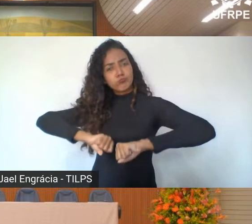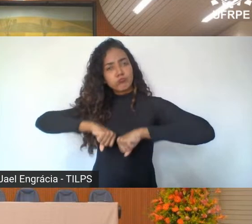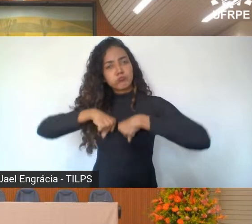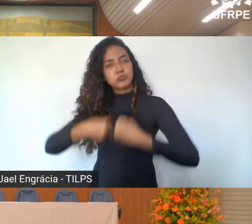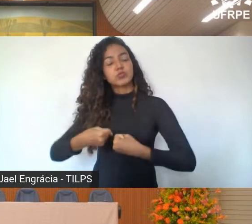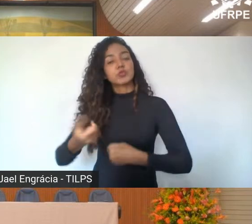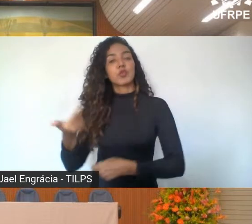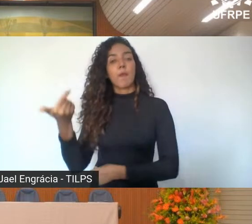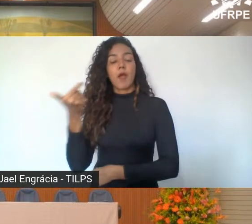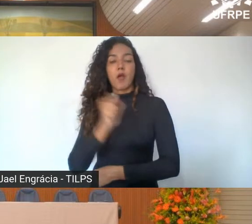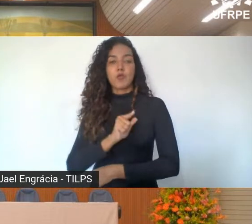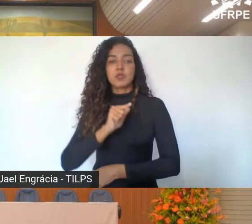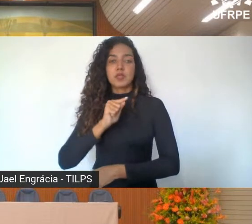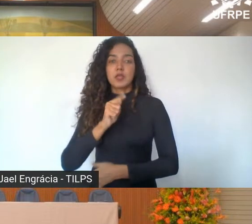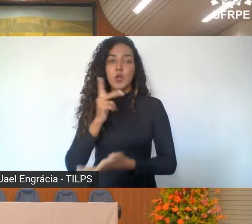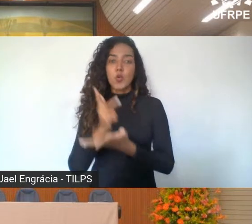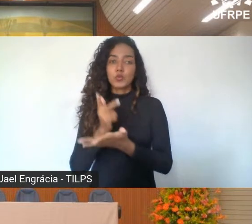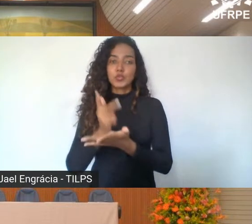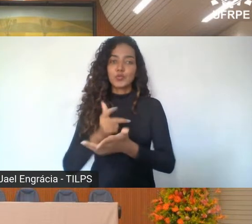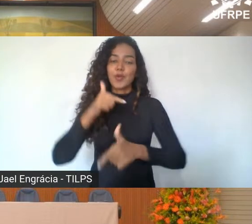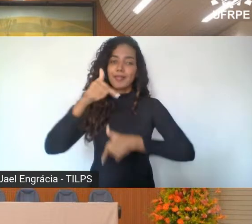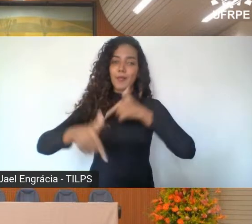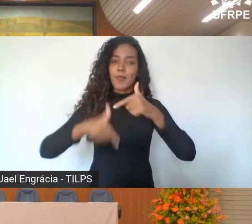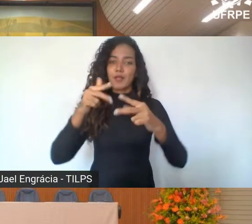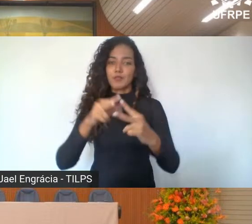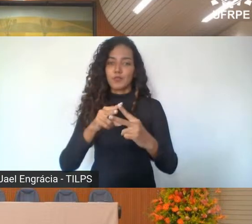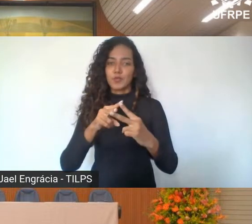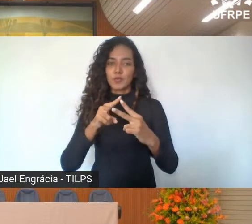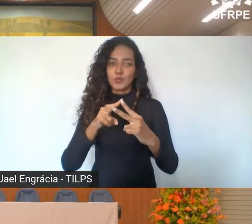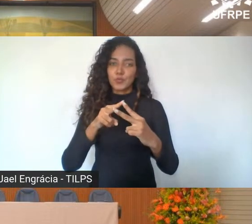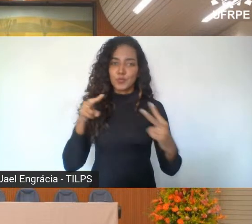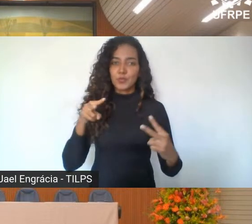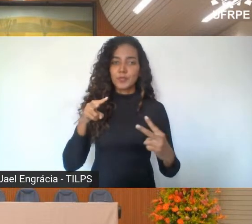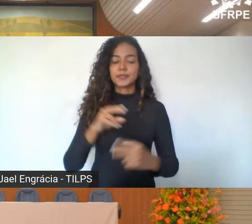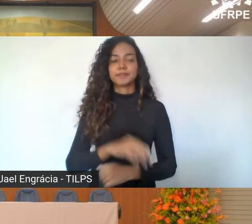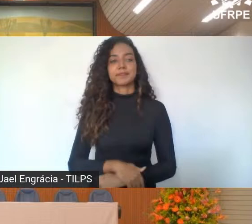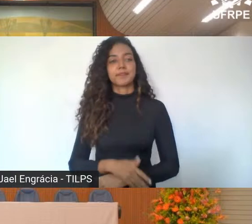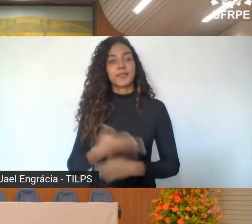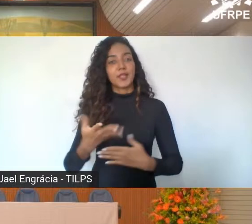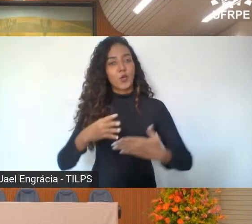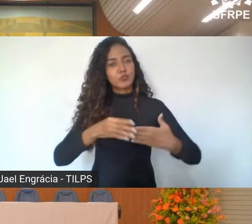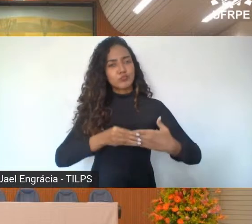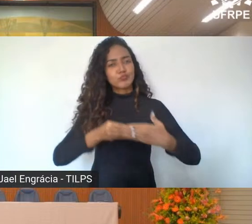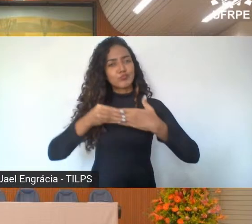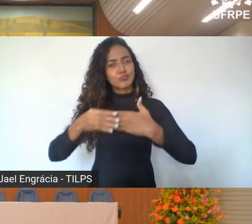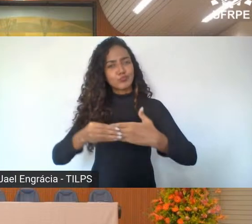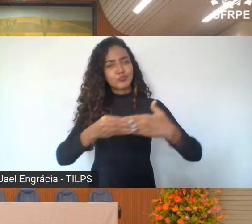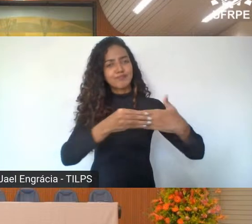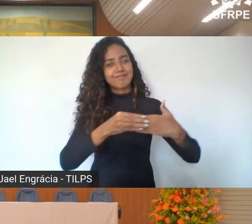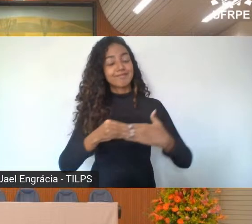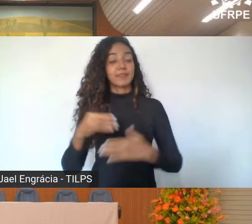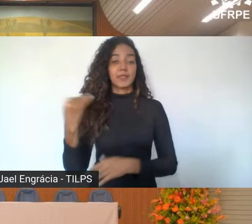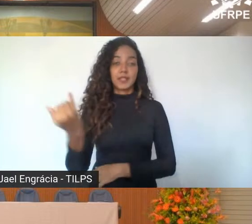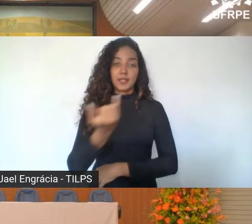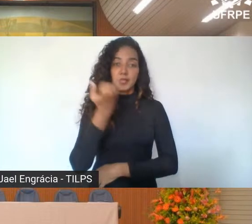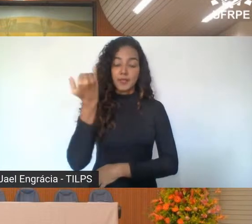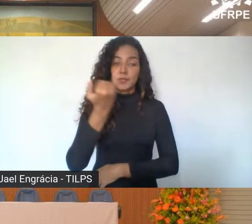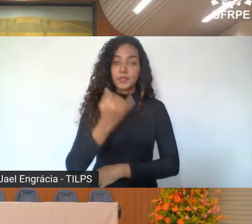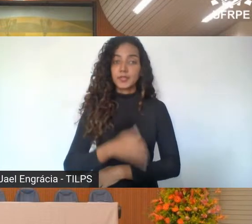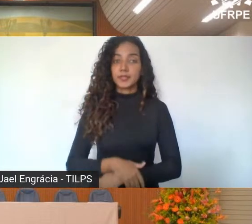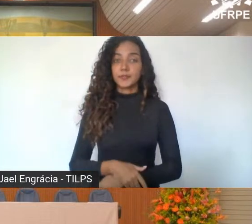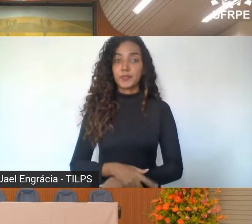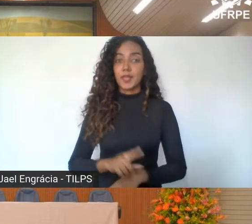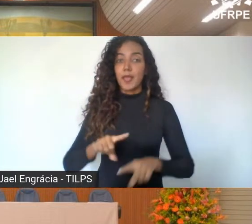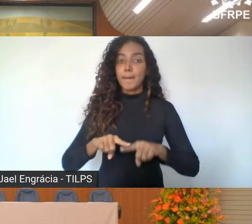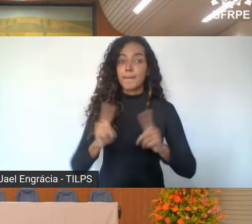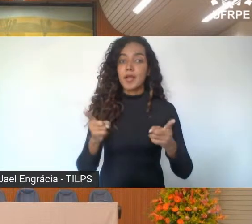de pandemia. Bom, os cumprimentos são necessários, são importantes, mas nesse momento eu queria